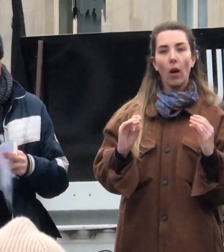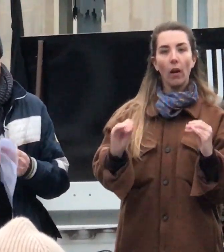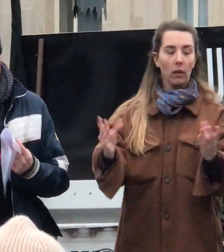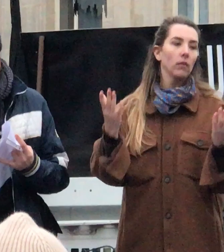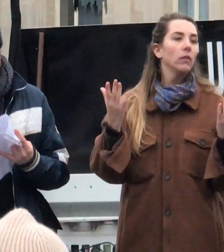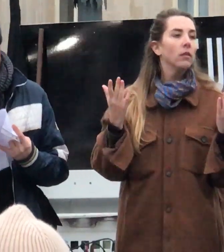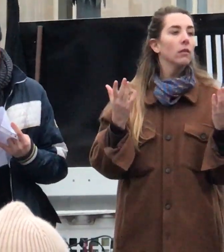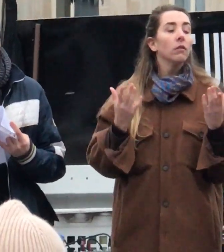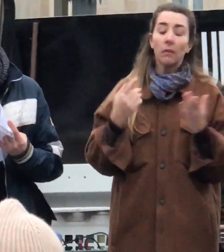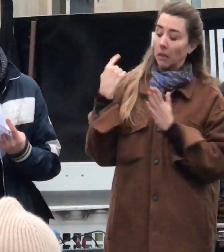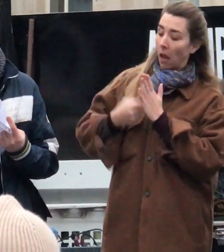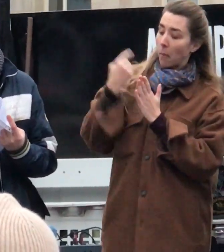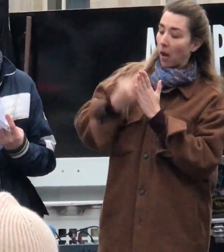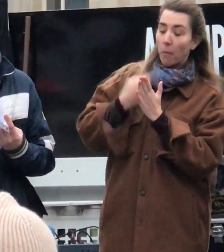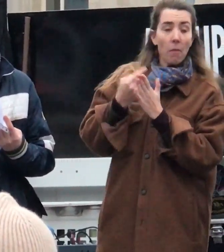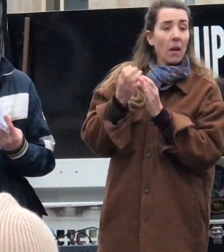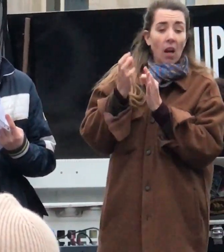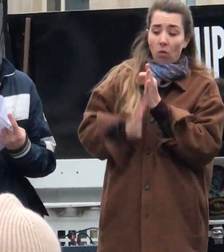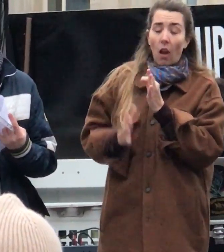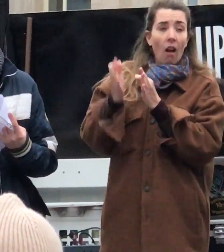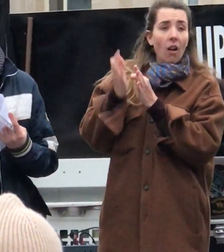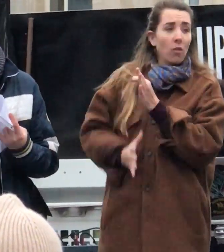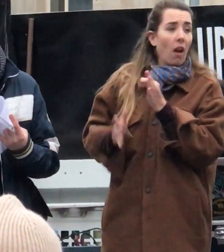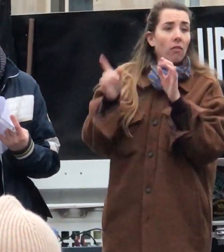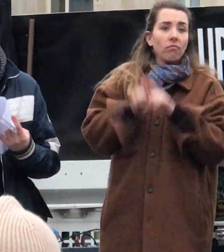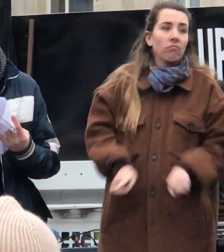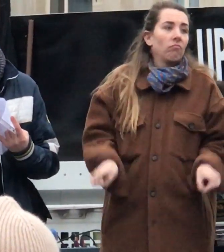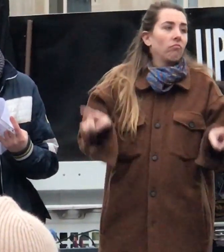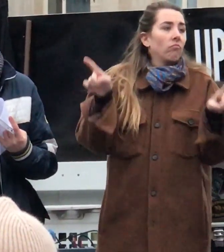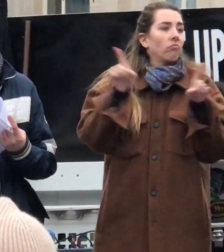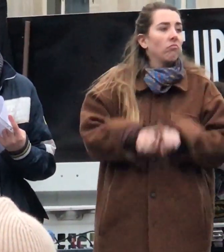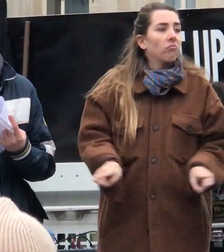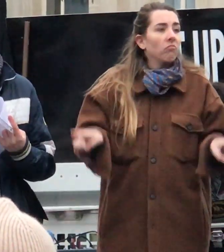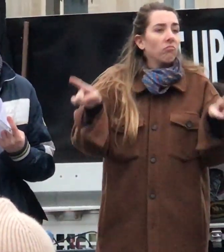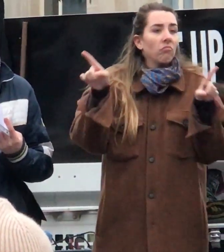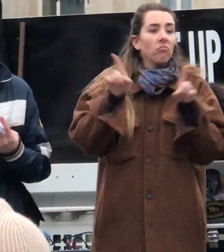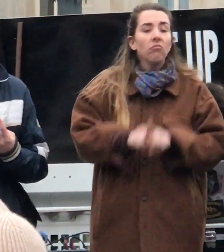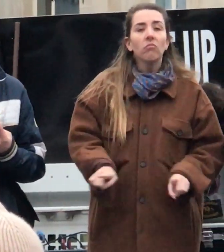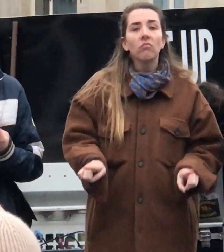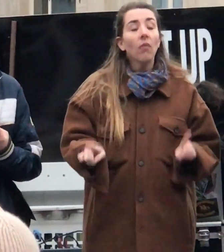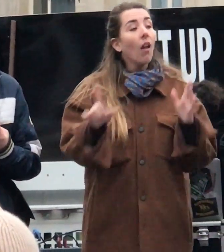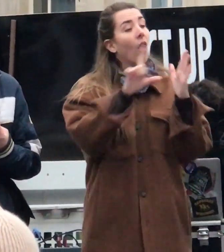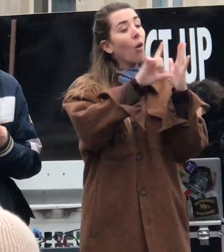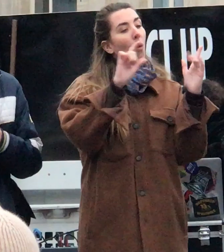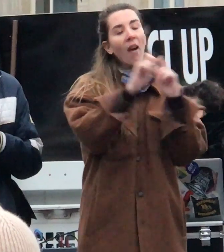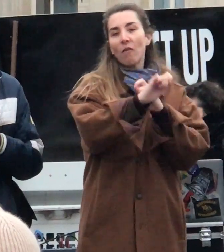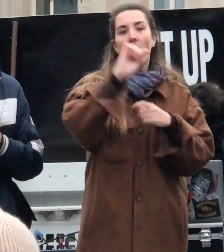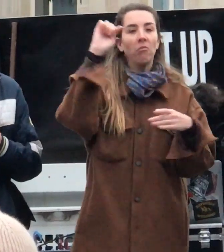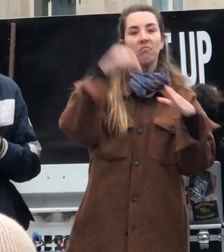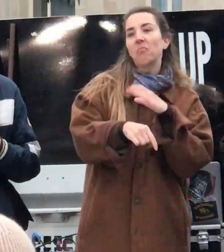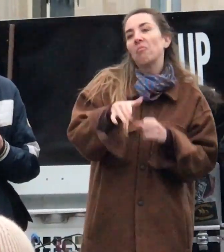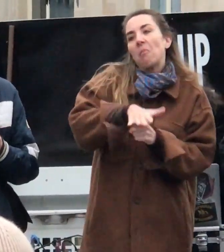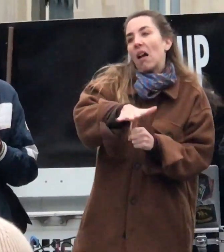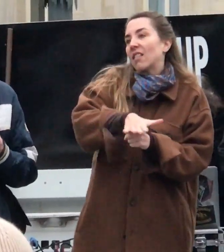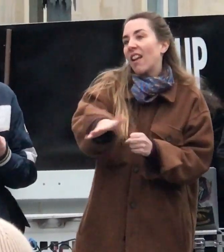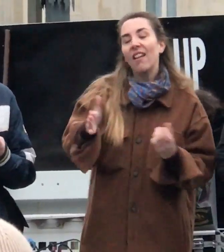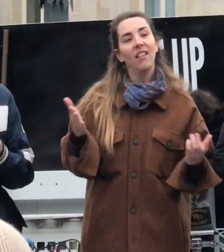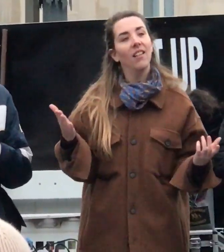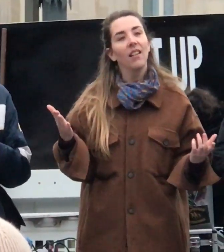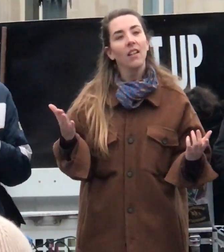À chaque fois, le même résultat et le même constat. La réforme n'a pas été assez loin.